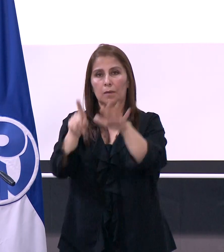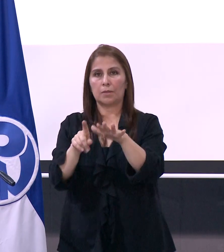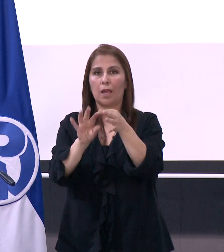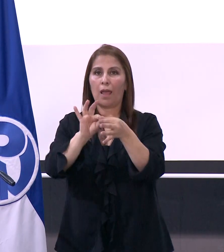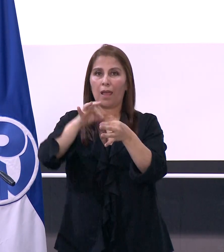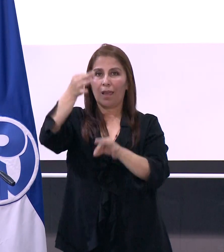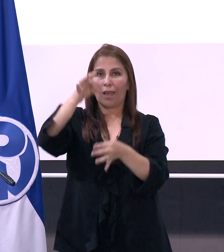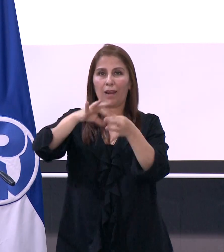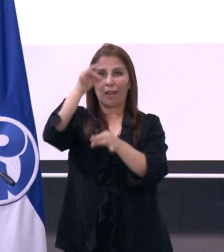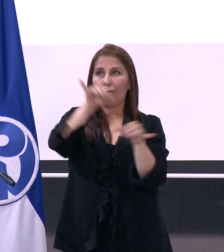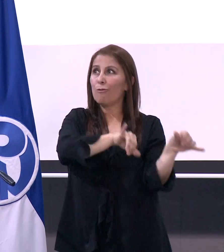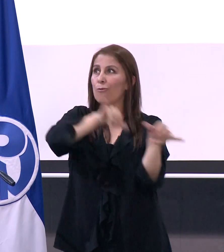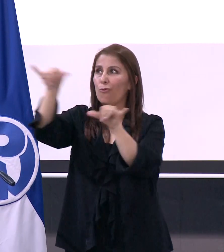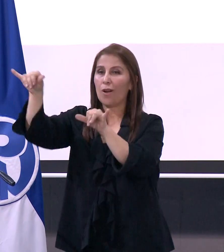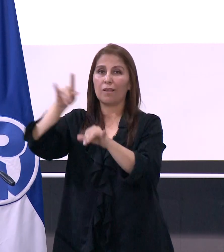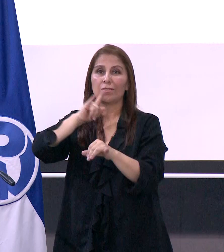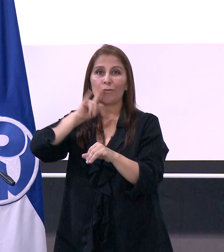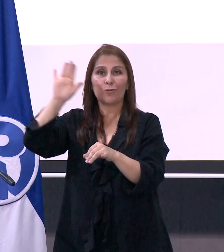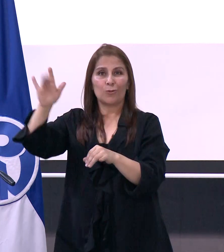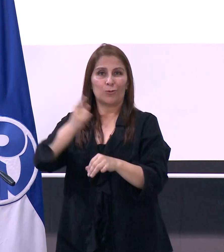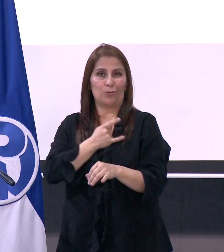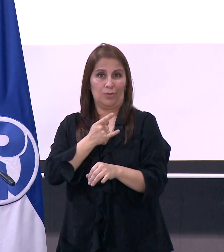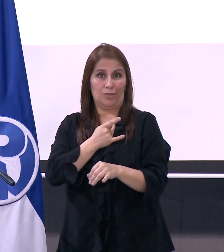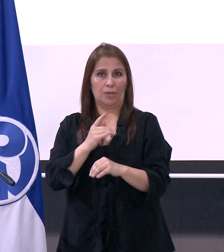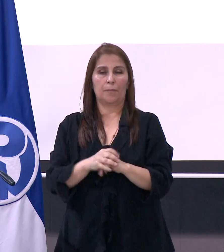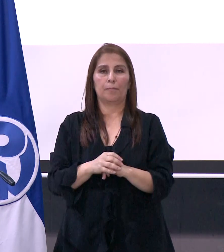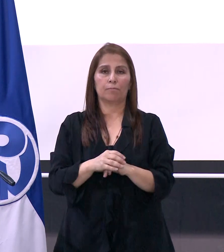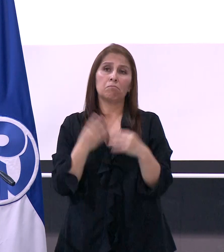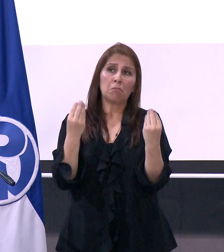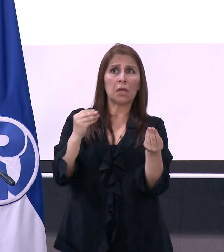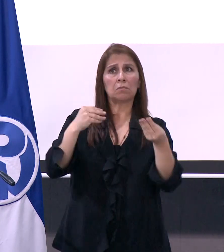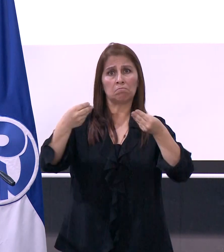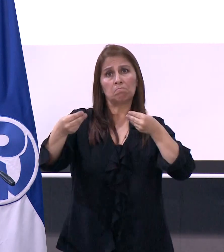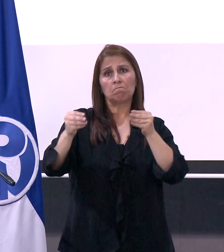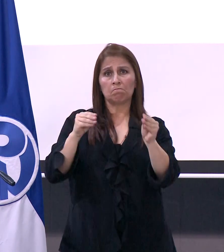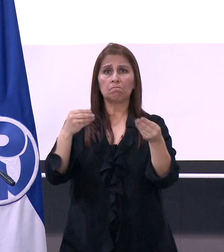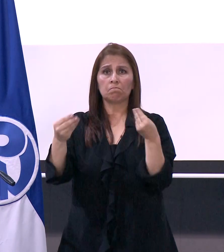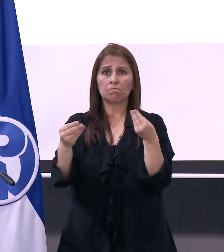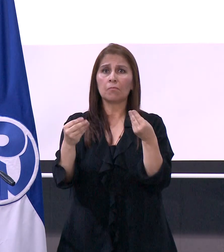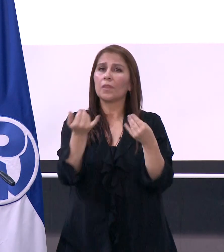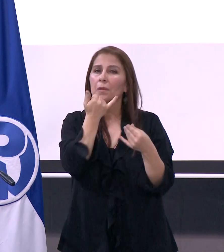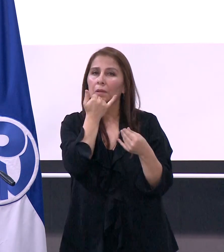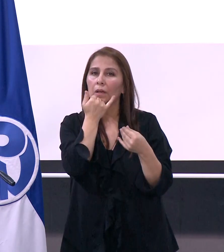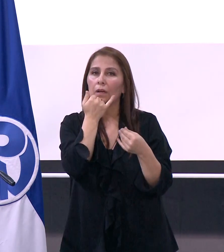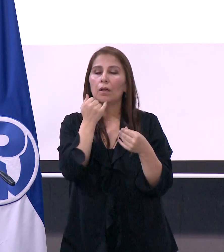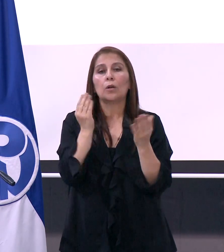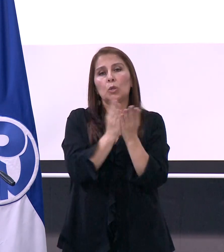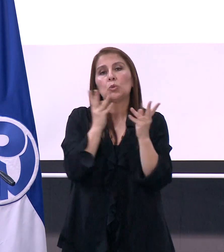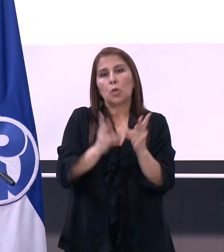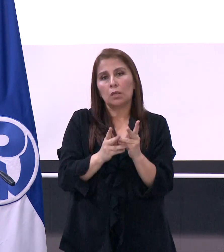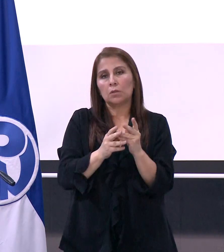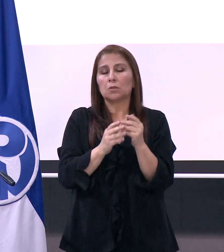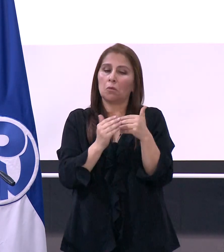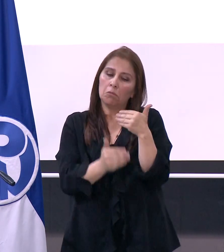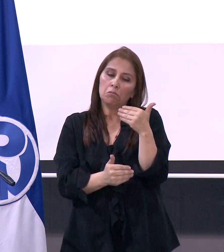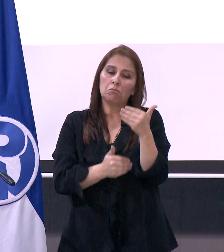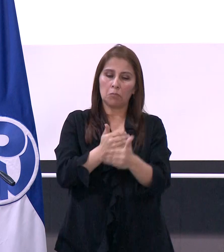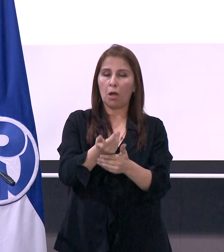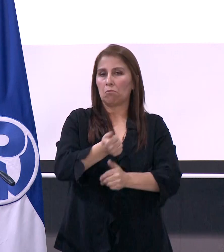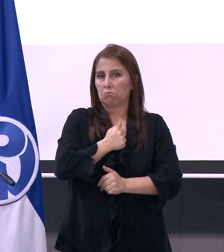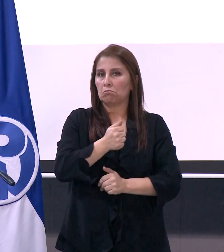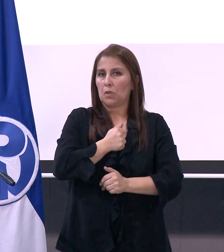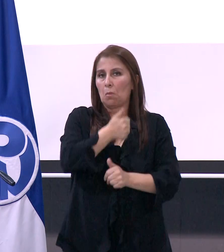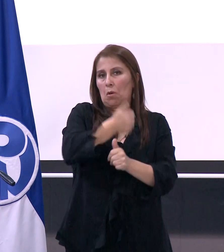universidades norteamericanas como mecanismo de flexibilización de manera que los estudiantes pudieran ir a su ritmo y tuvieran varias opciones para escoger